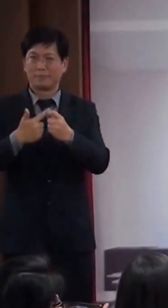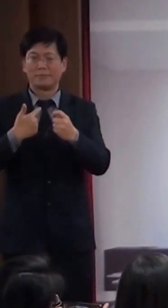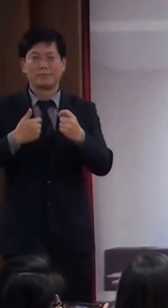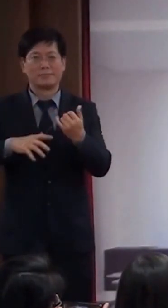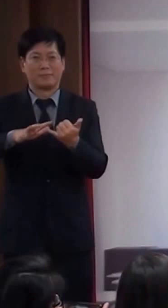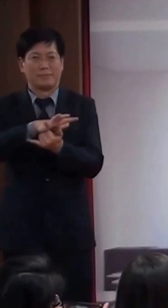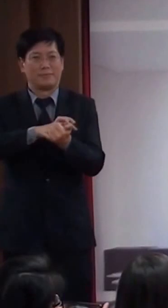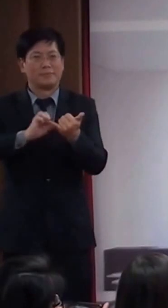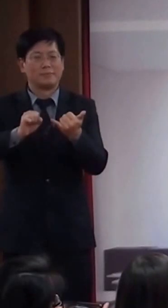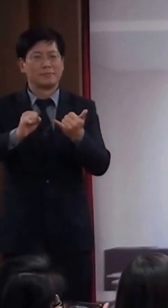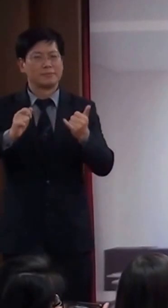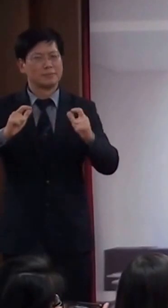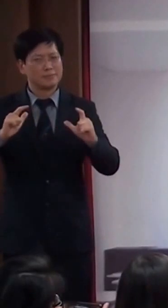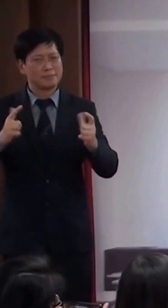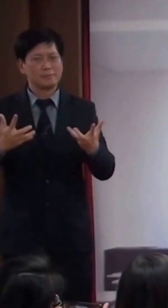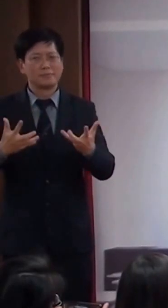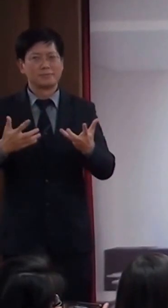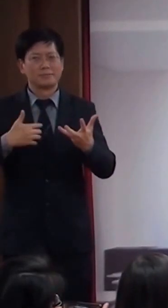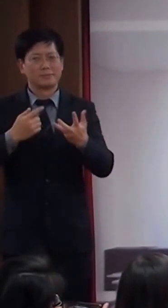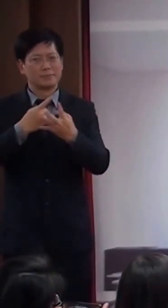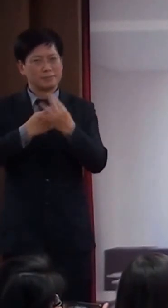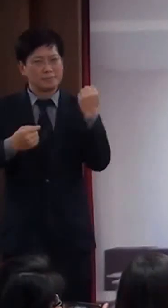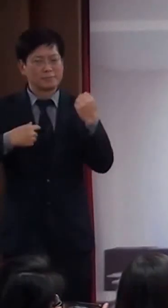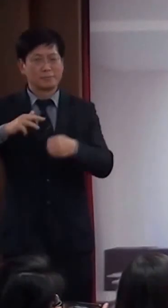呢全国大概有